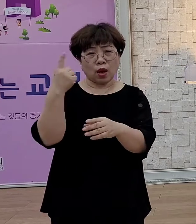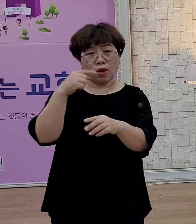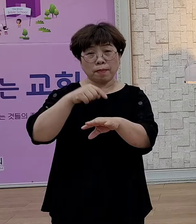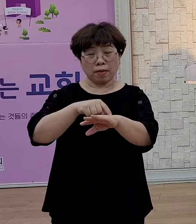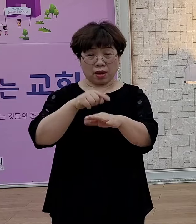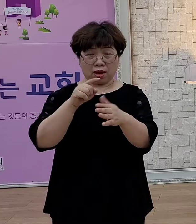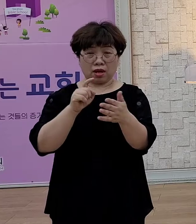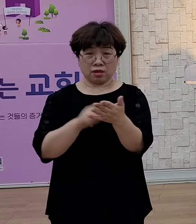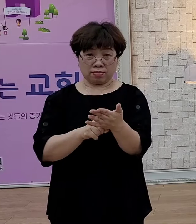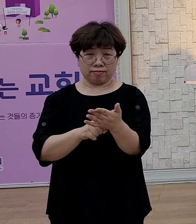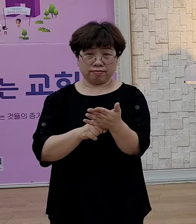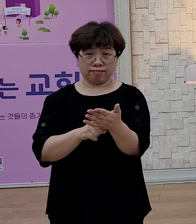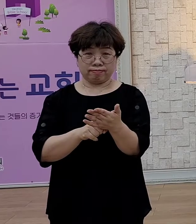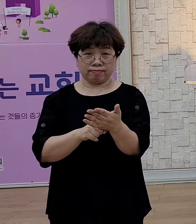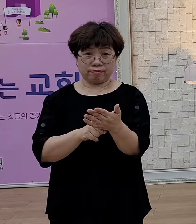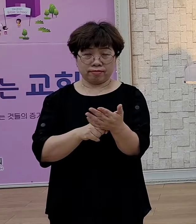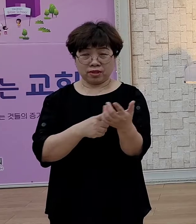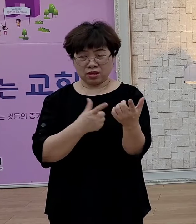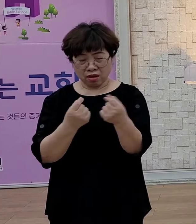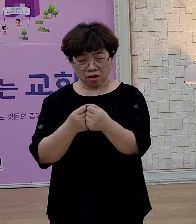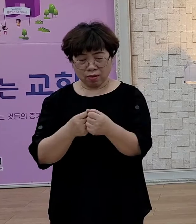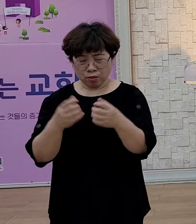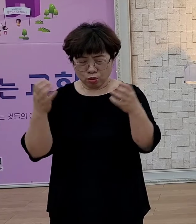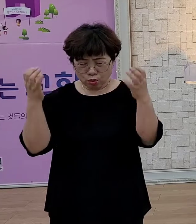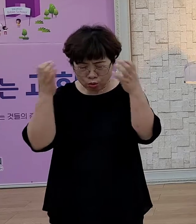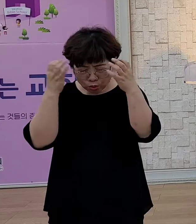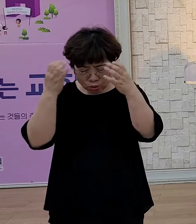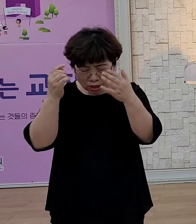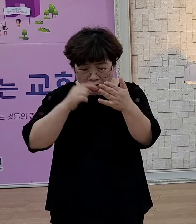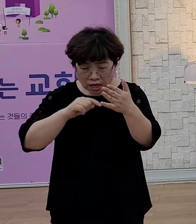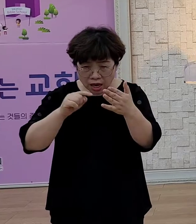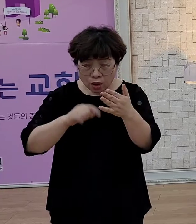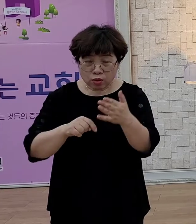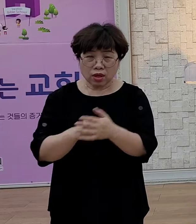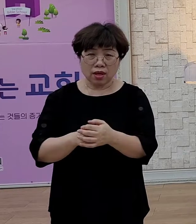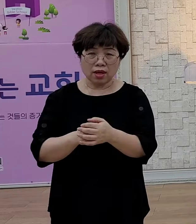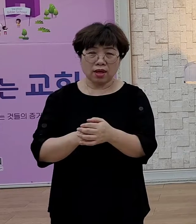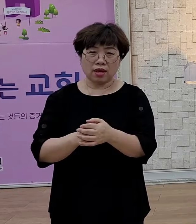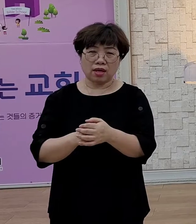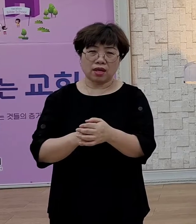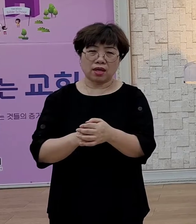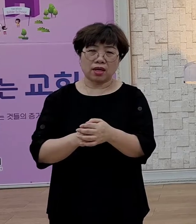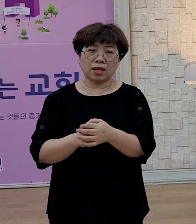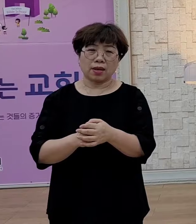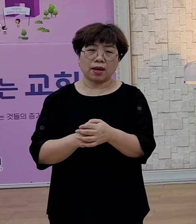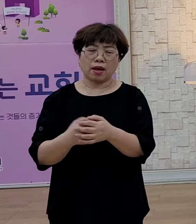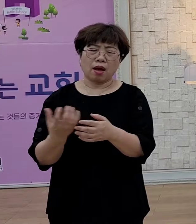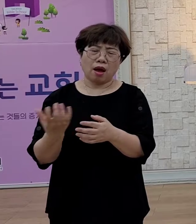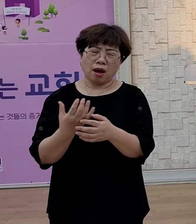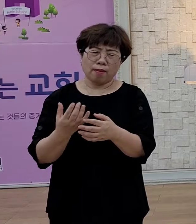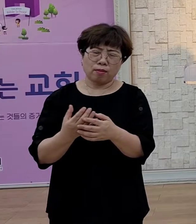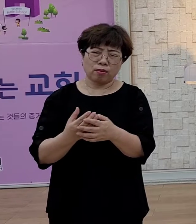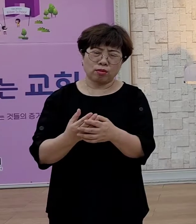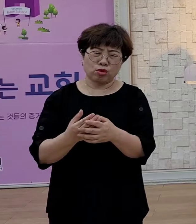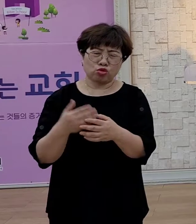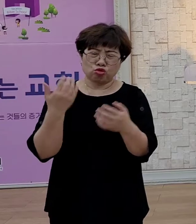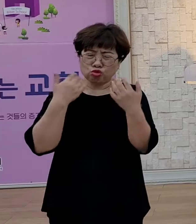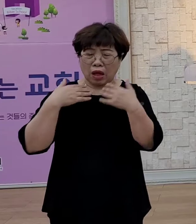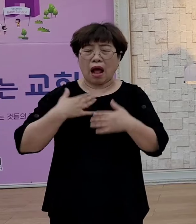심정, 오늘 제가 말씀드린 이 고난 가운데 있는 이 심정을 모르는 분이 아마 아무도 안 계실 거라